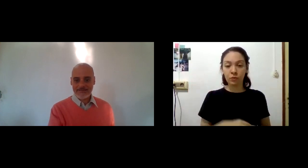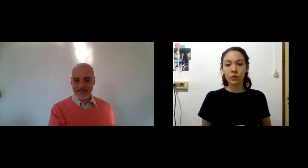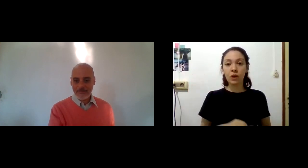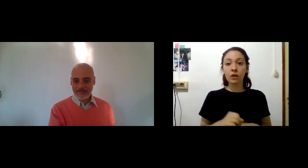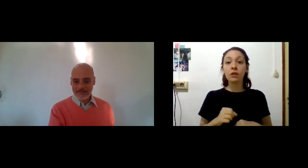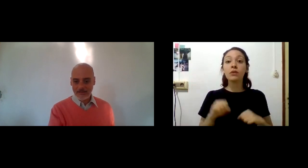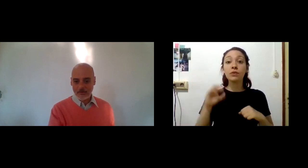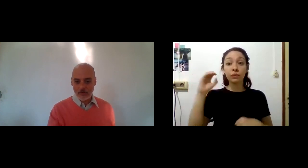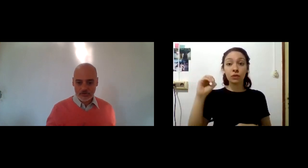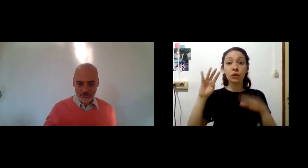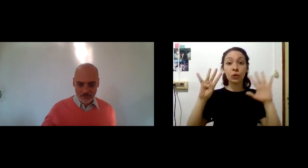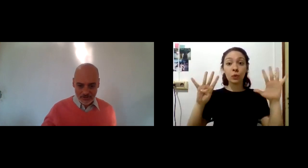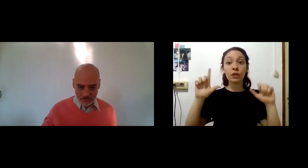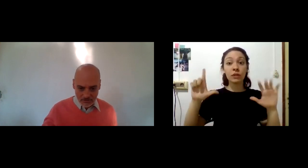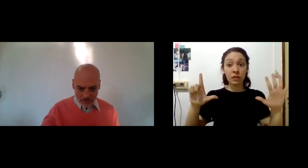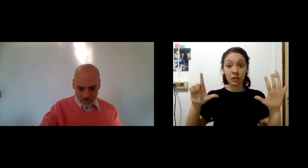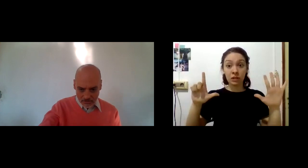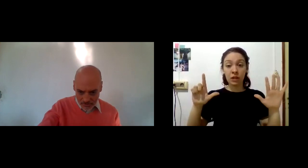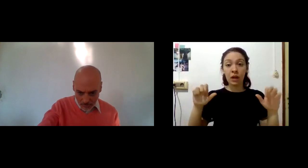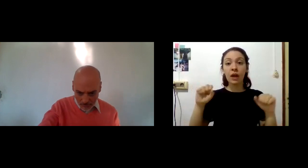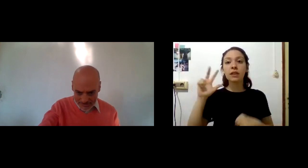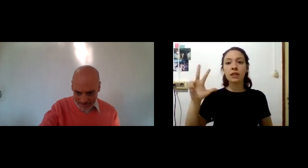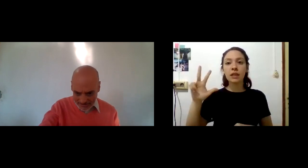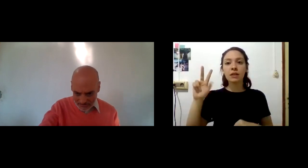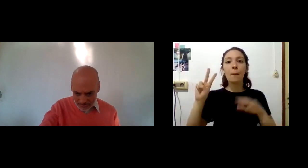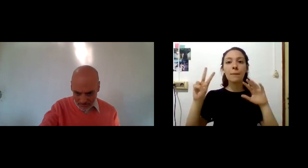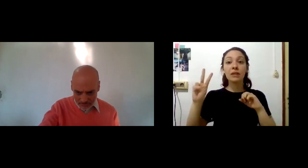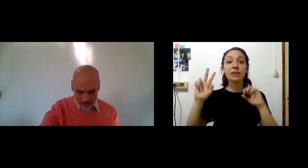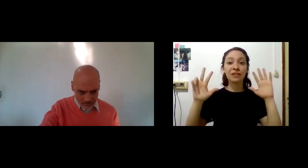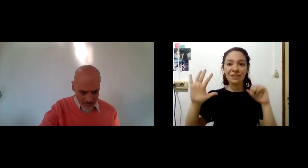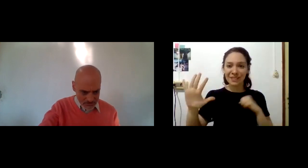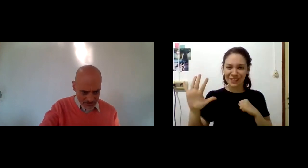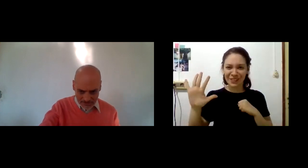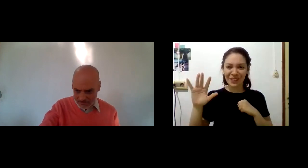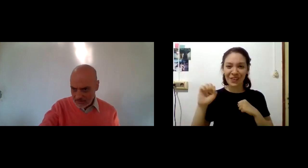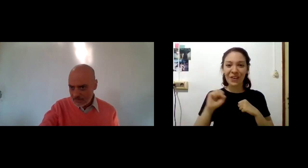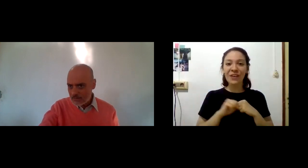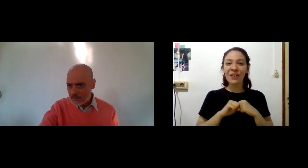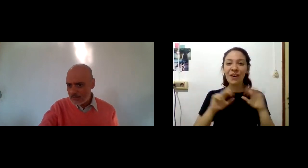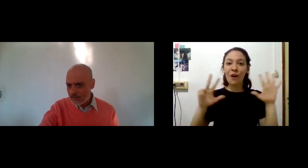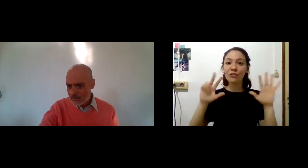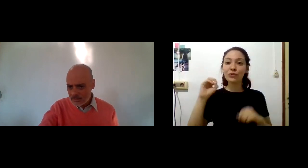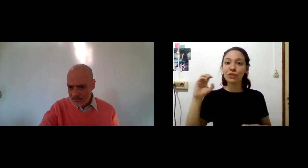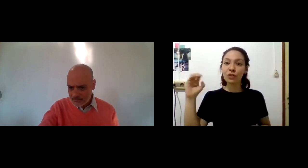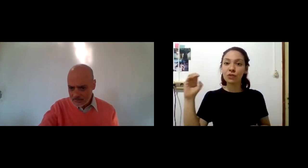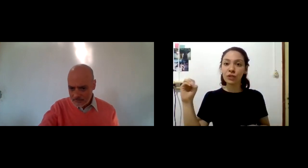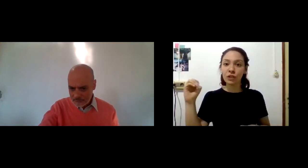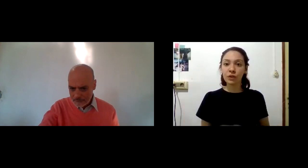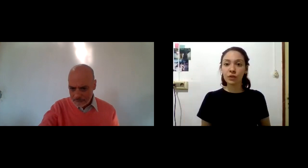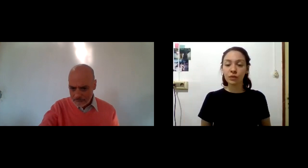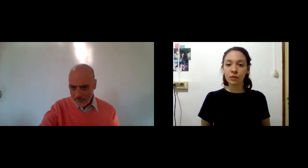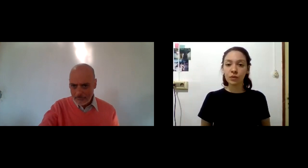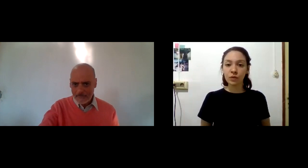097 325 800. No sé, lo puedo poner en el chat a eso, ¿no? ¿Hay un chat acá? No Sí. tenés el